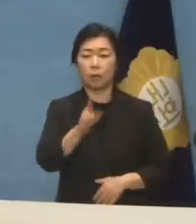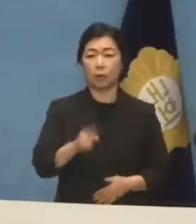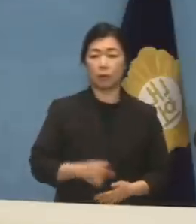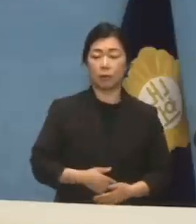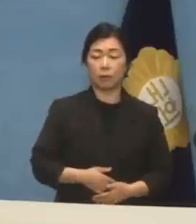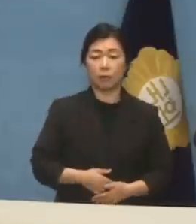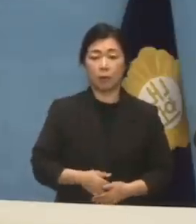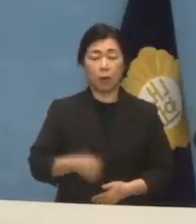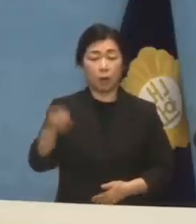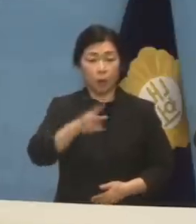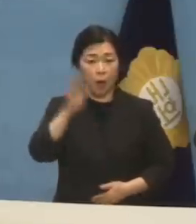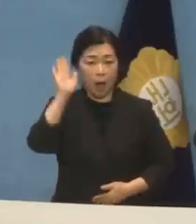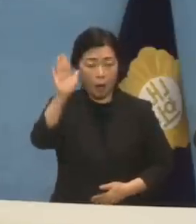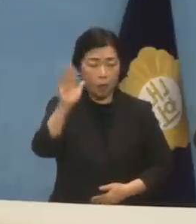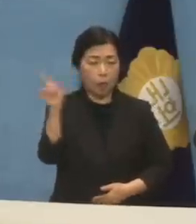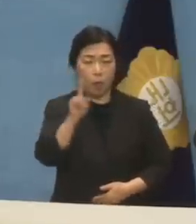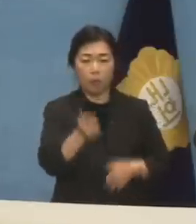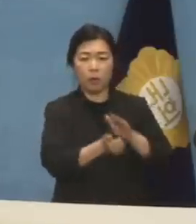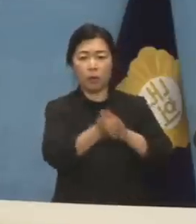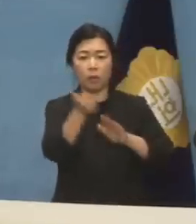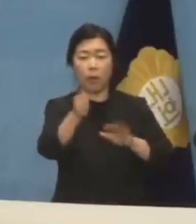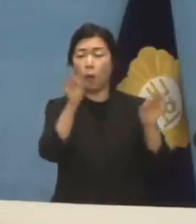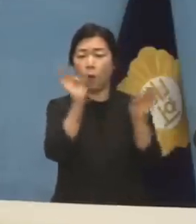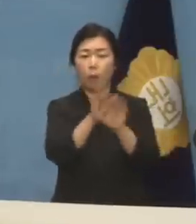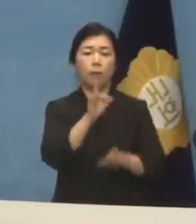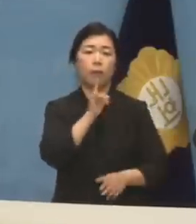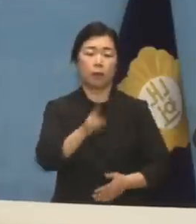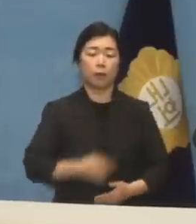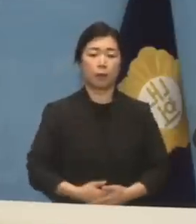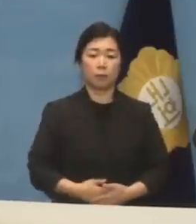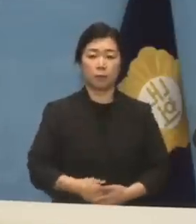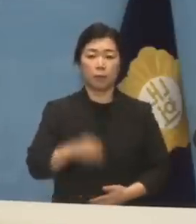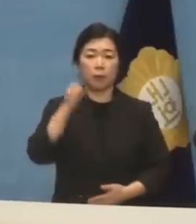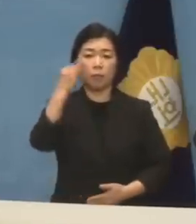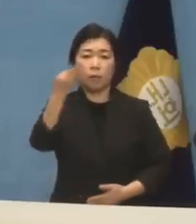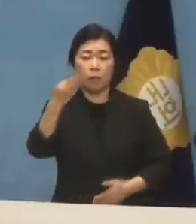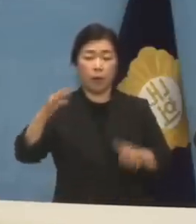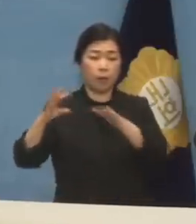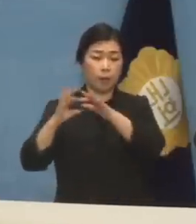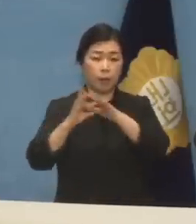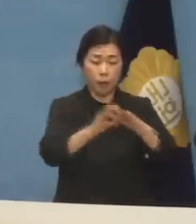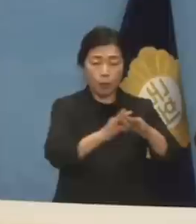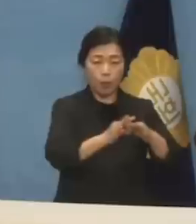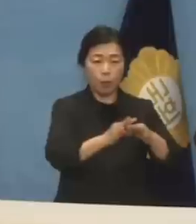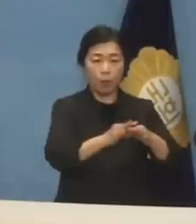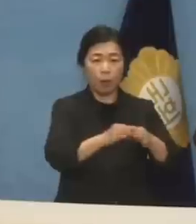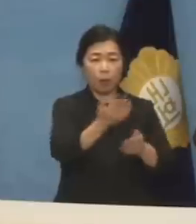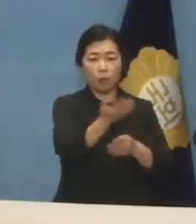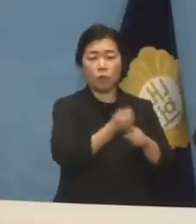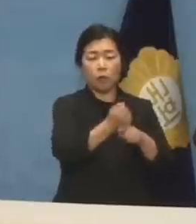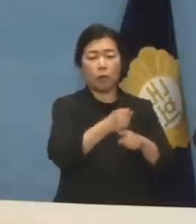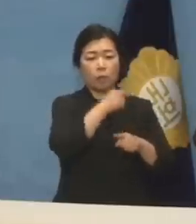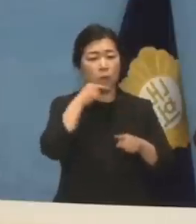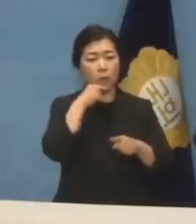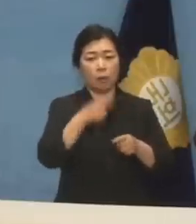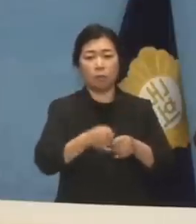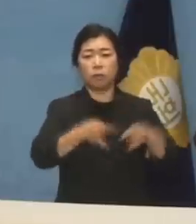절대로 나아지지 않을 거라는 절망입니다. 14개월 연속 무역수지가 적자고 7개월 연속 수출이